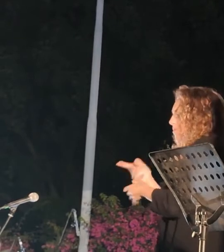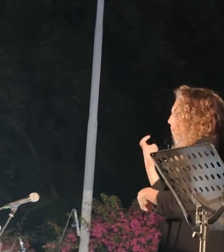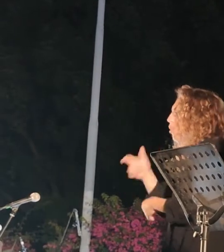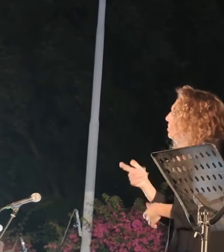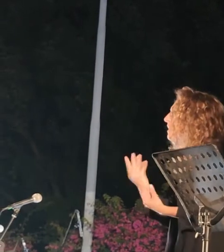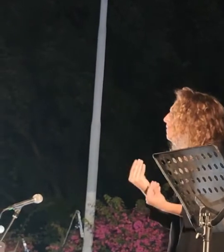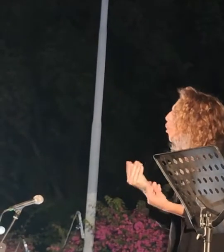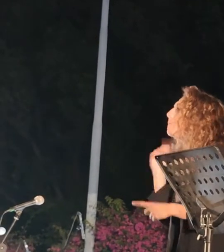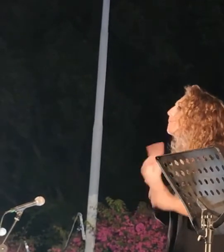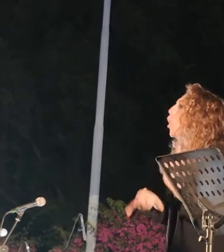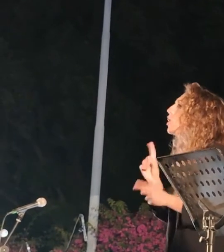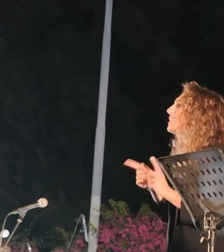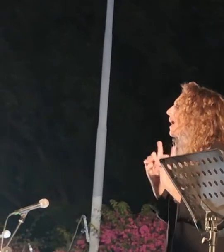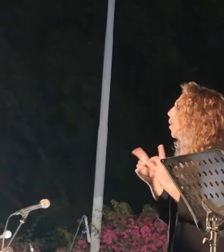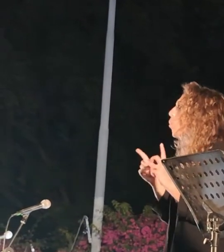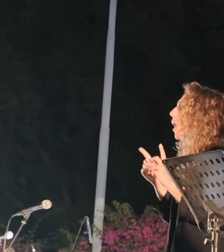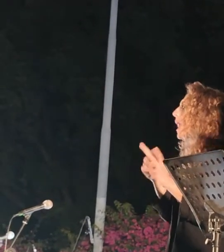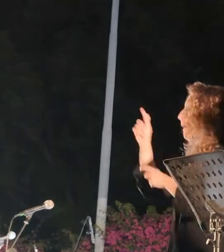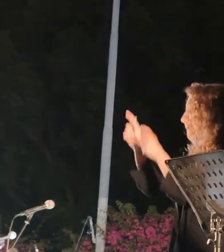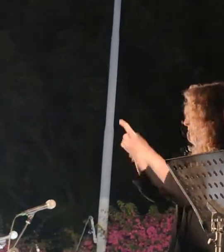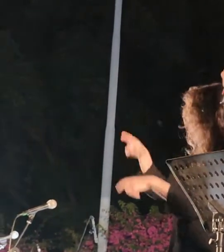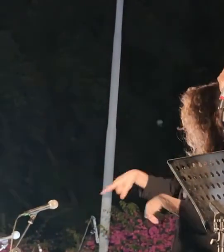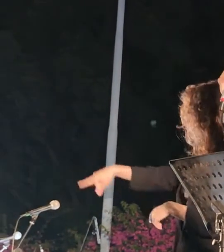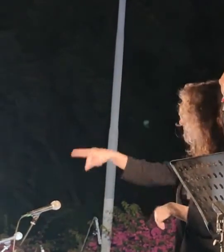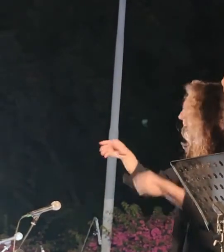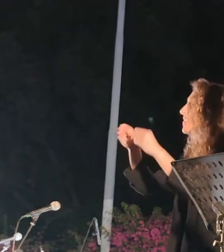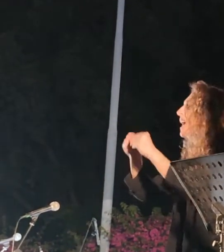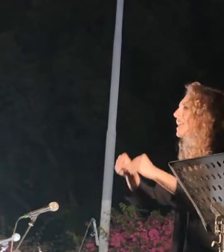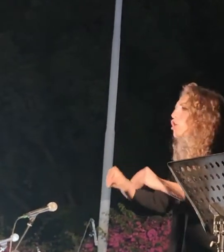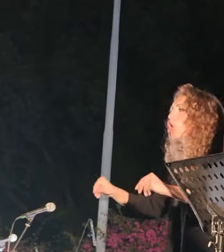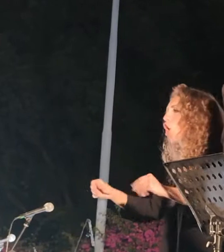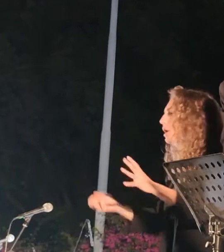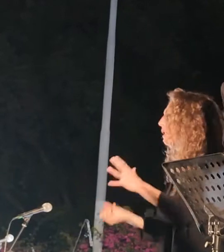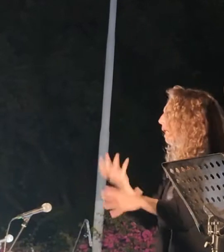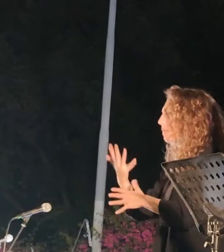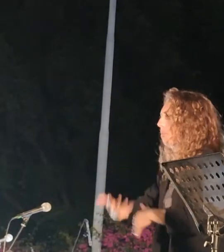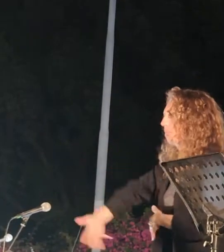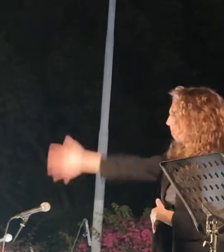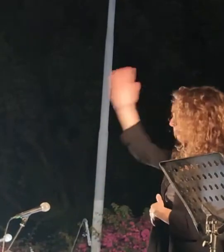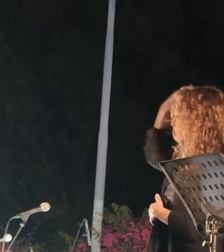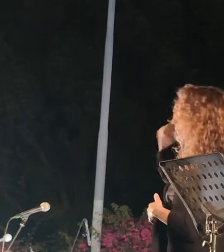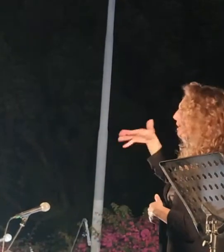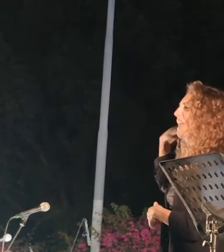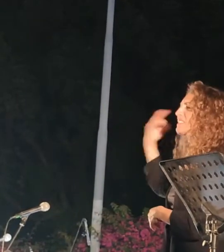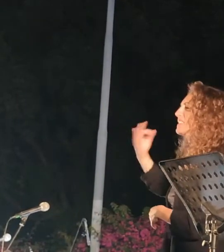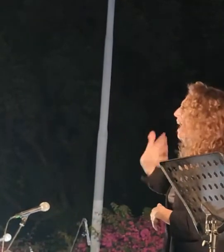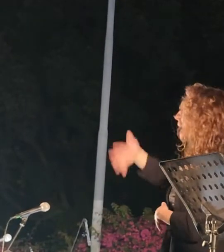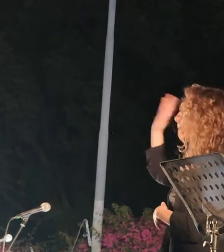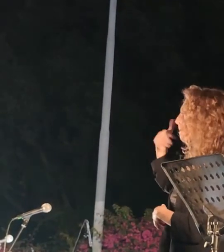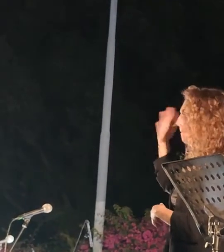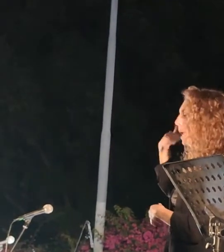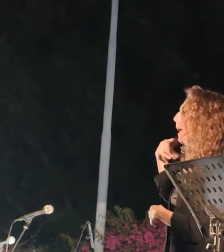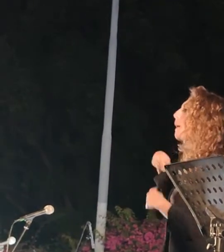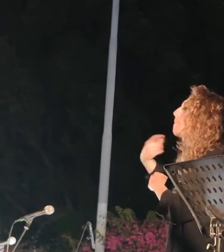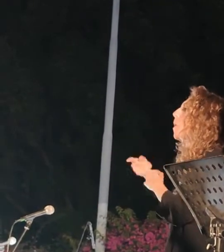persone, dei territori, c'è sempre stata, poi ce la siamo dimenticata. Allora ci è voluto qualcuno che ci ha ricordato